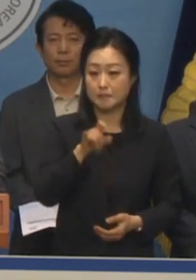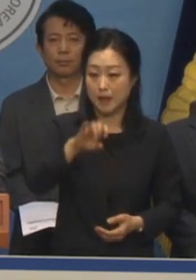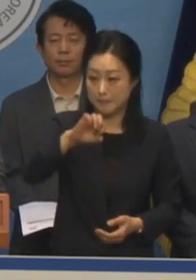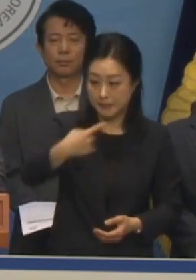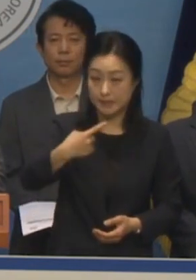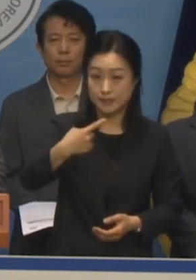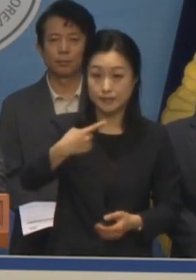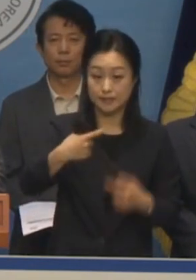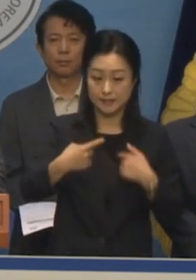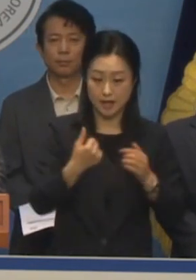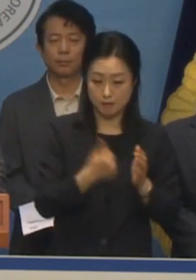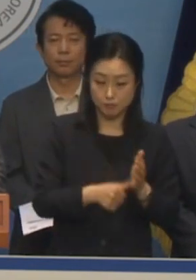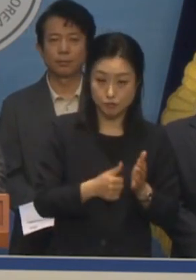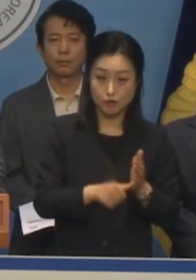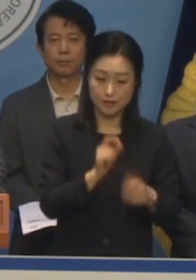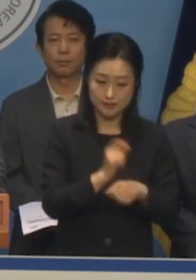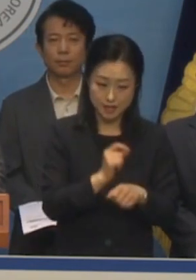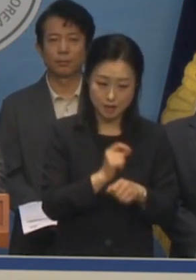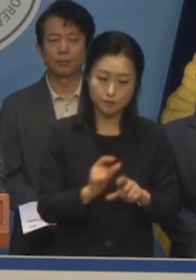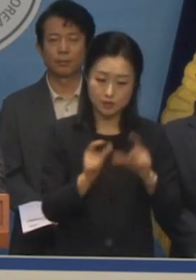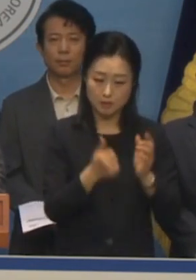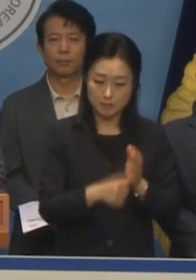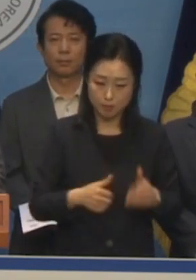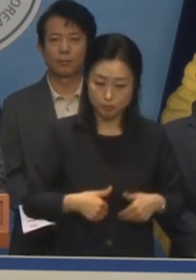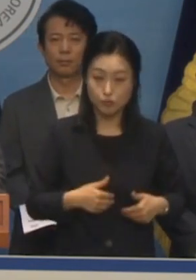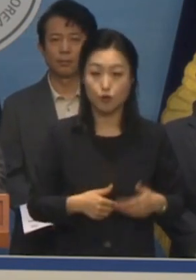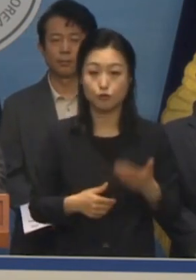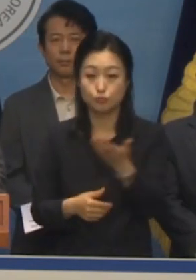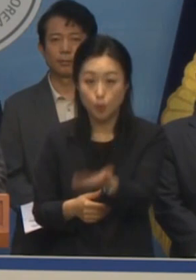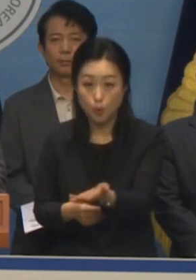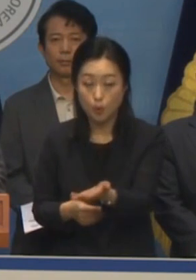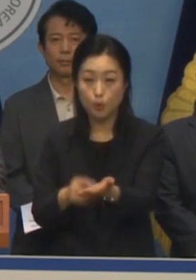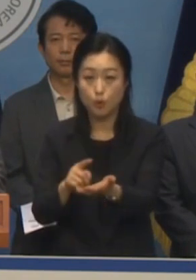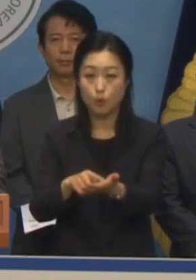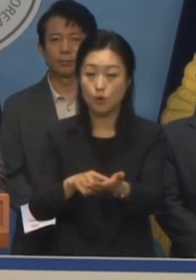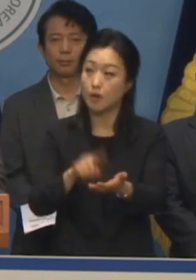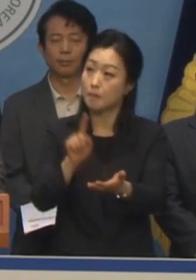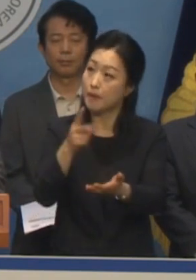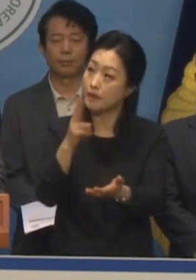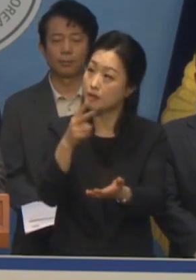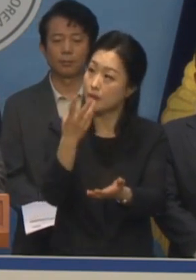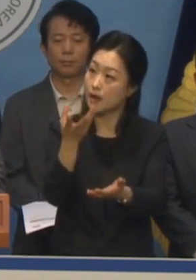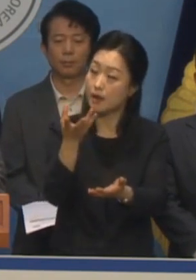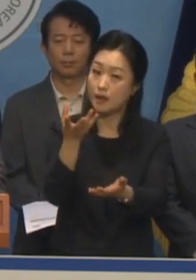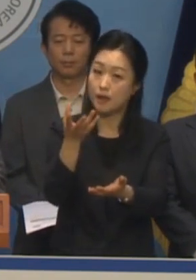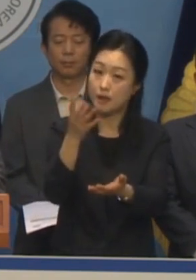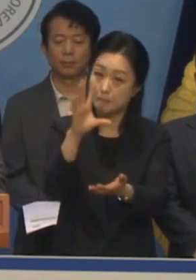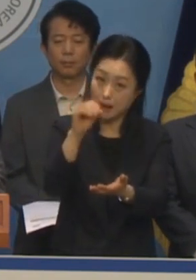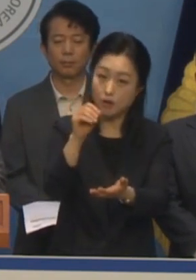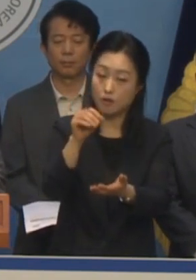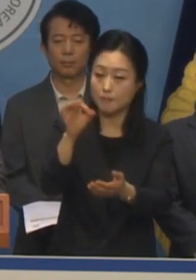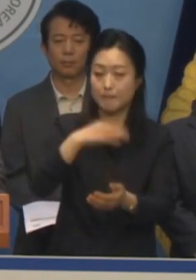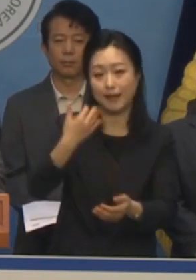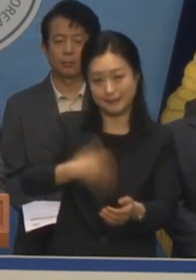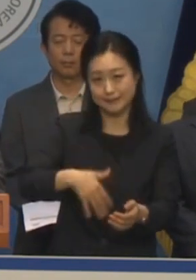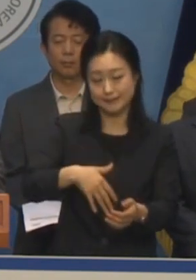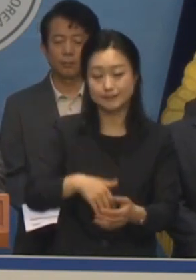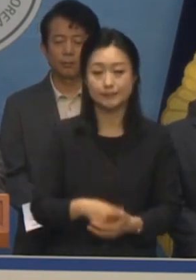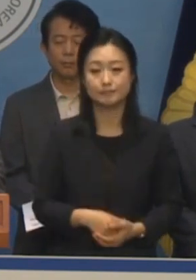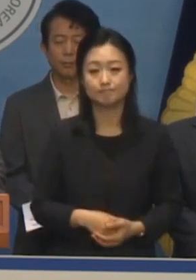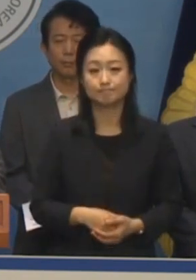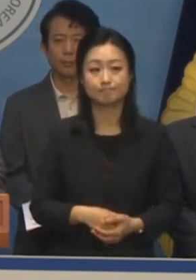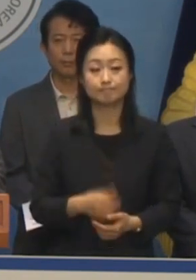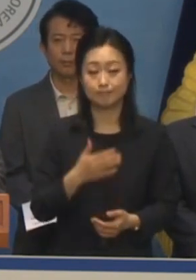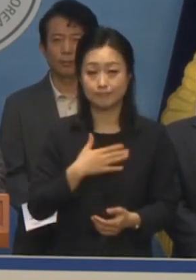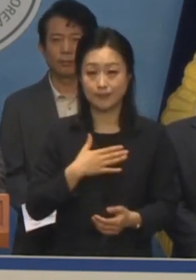통해 사무용품과 생활용품을 판매했고 수백만 원에 이르는 미정상 금액이 발생했습니다.